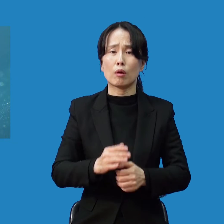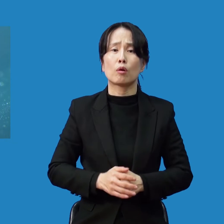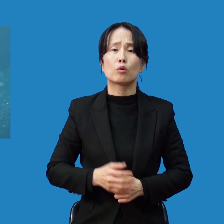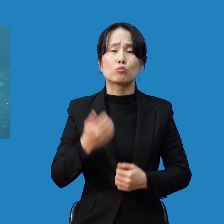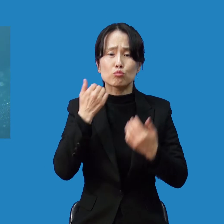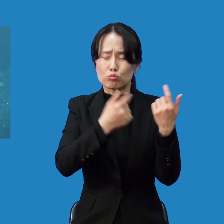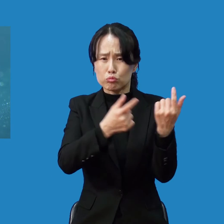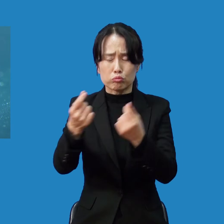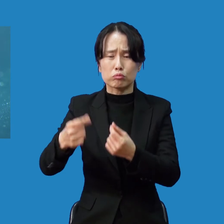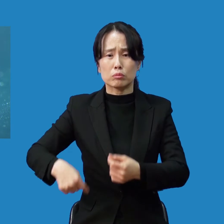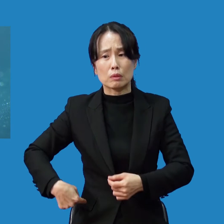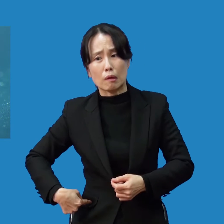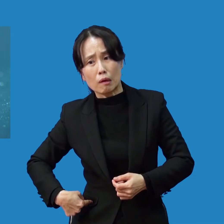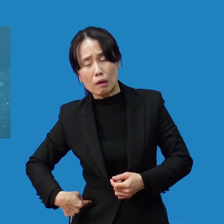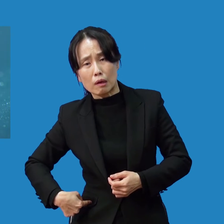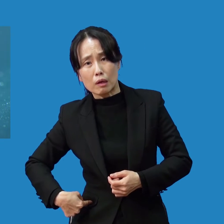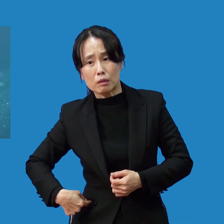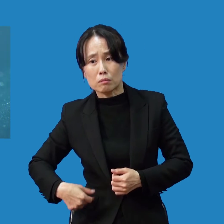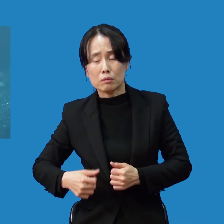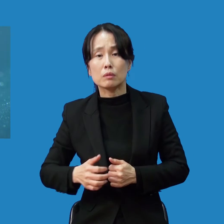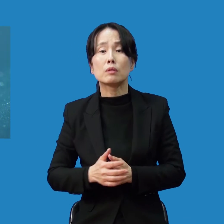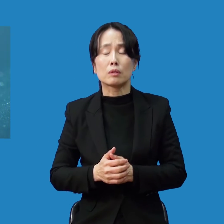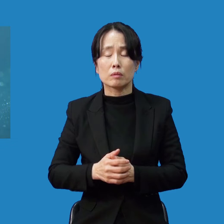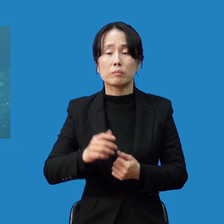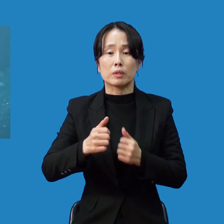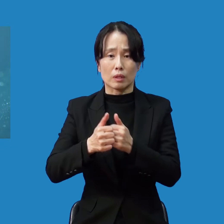양심에 꺼리는 일은 하면 안 되기 때문이죠.